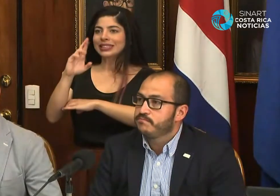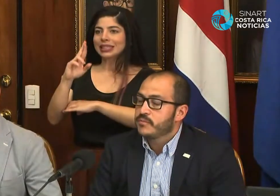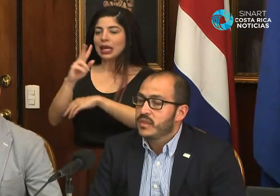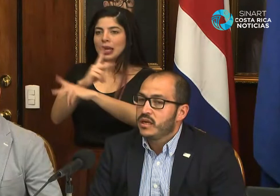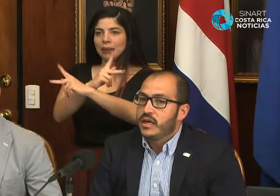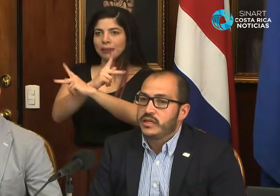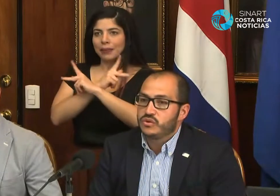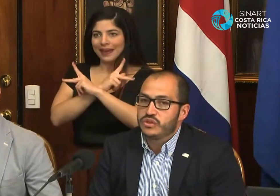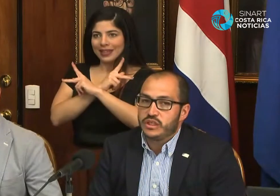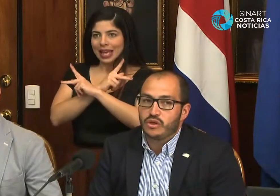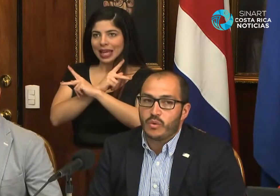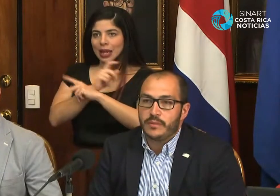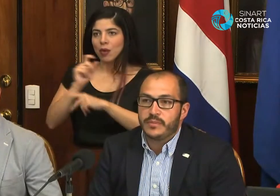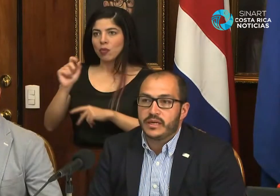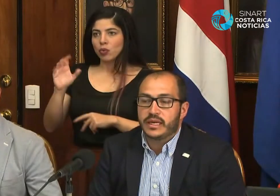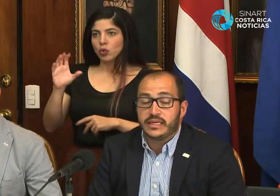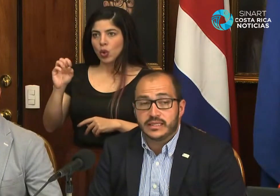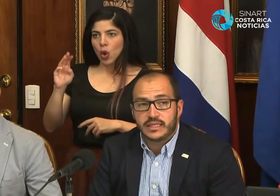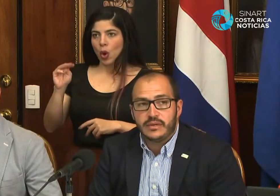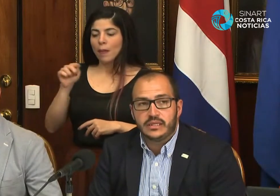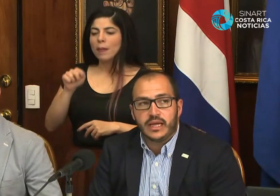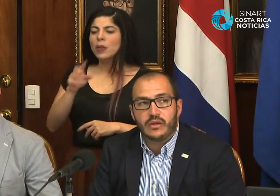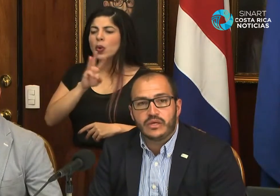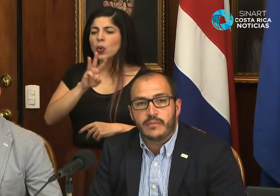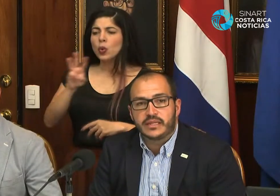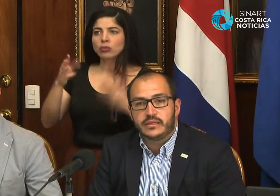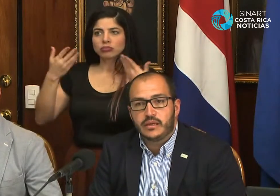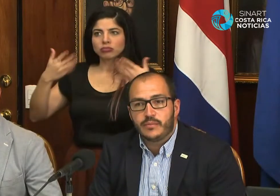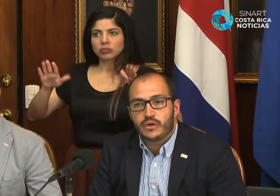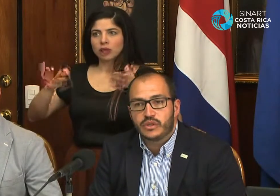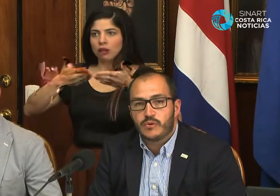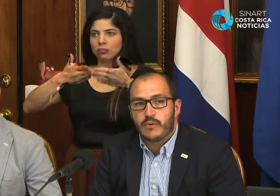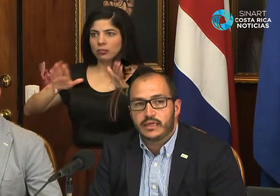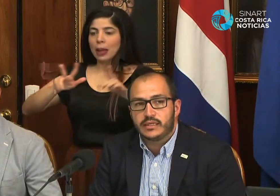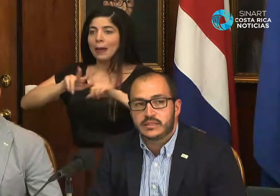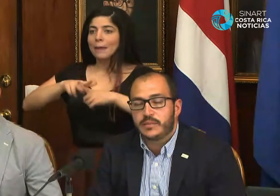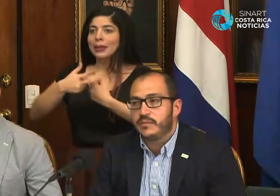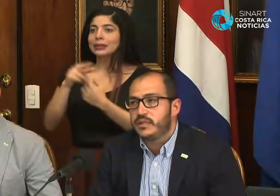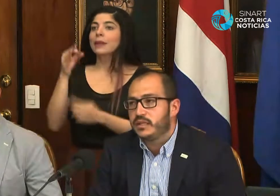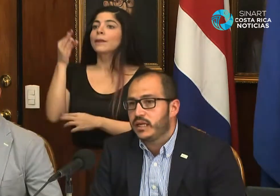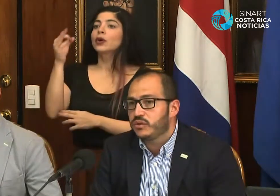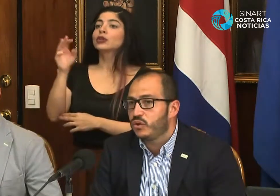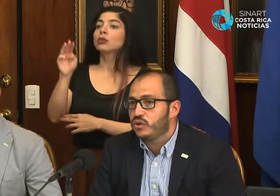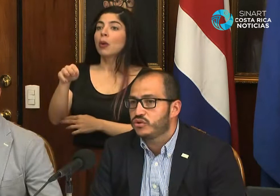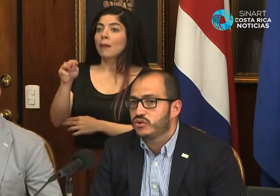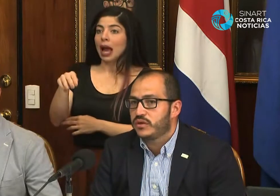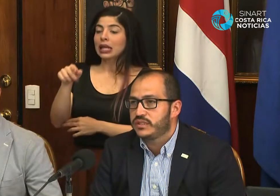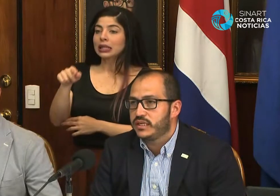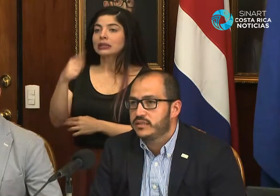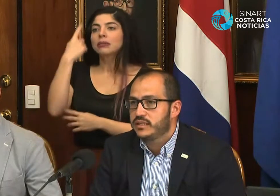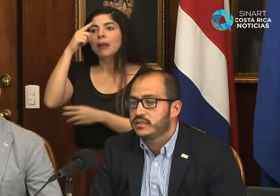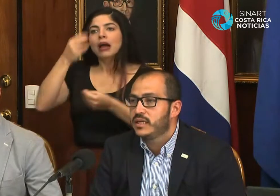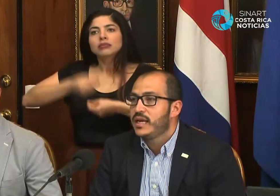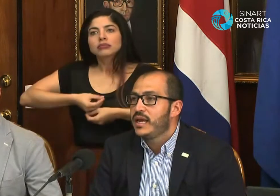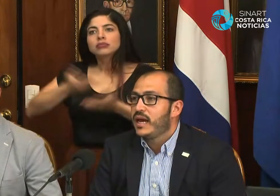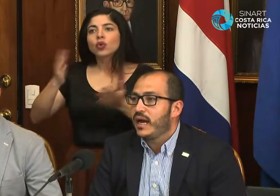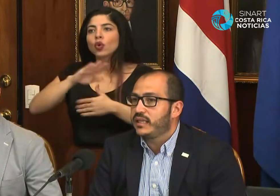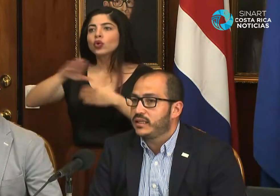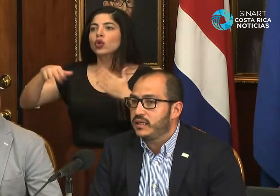crpreviene.com. Es un sitio web que ya está habilitado y a partir del próximo martes permitirá a todos los